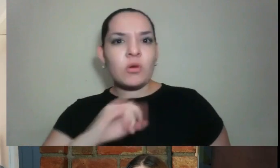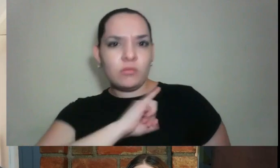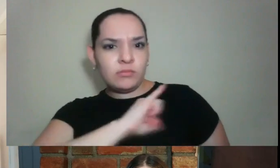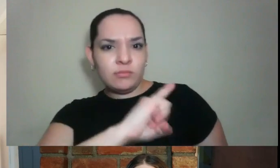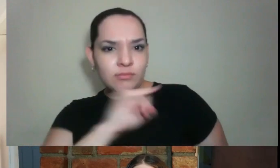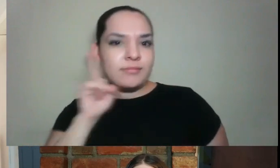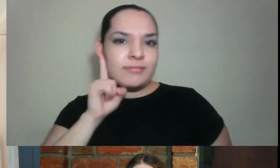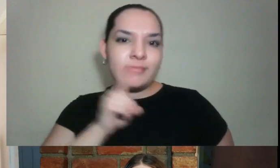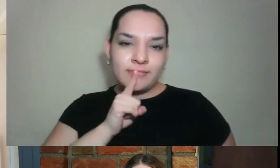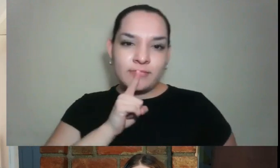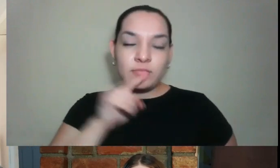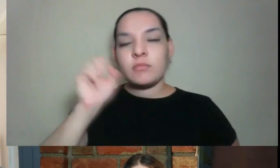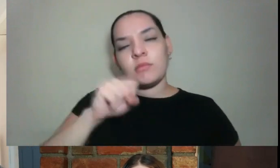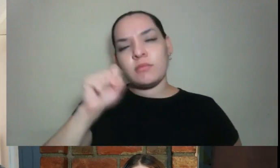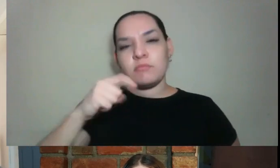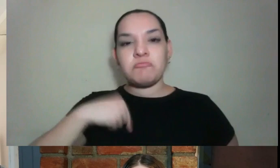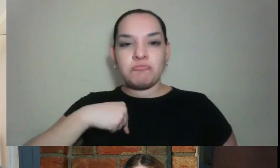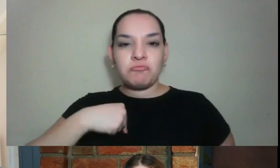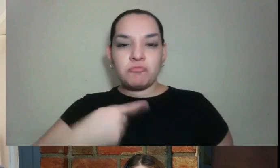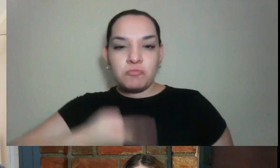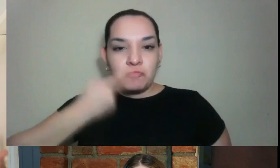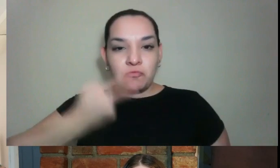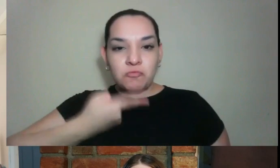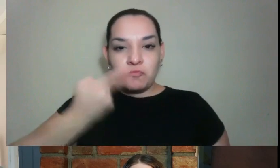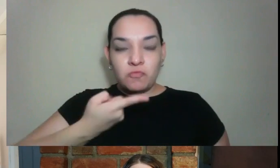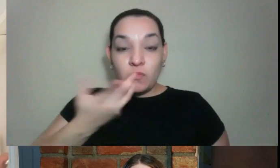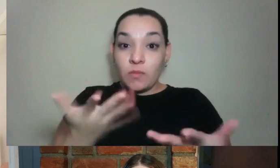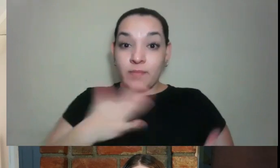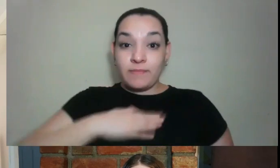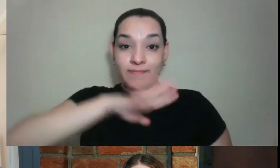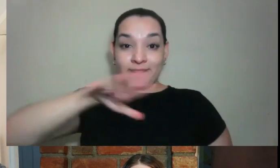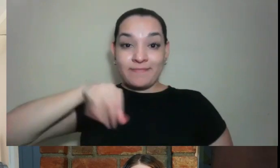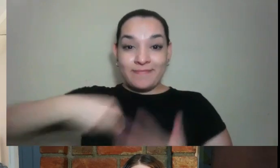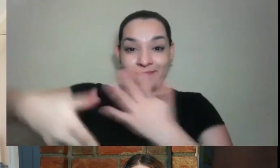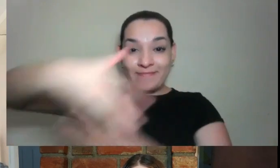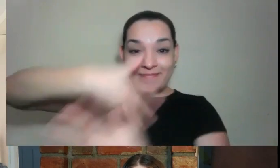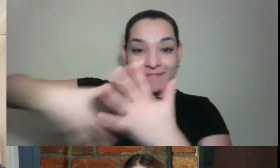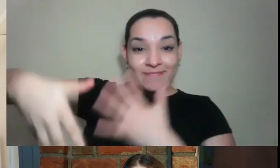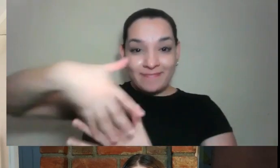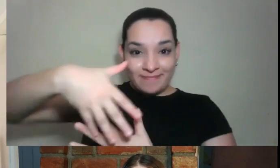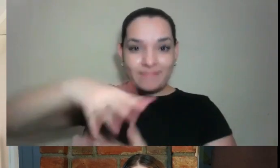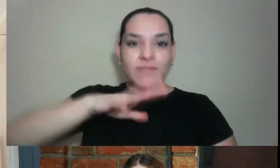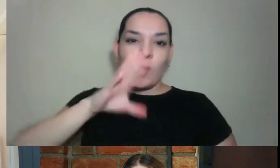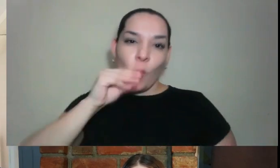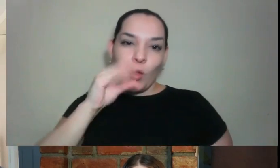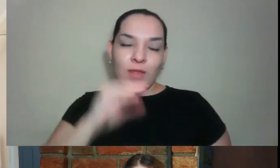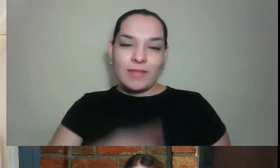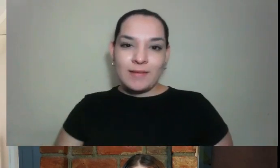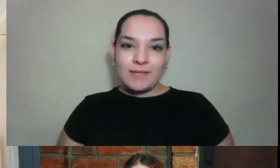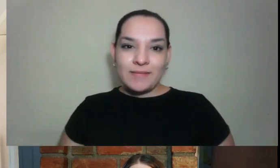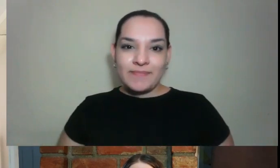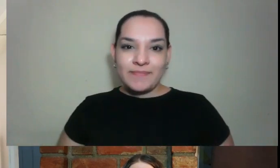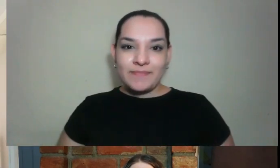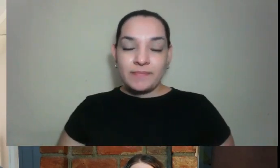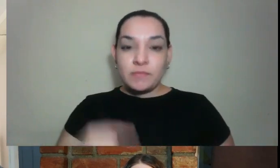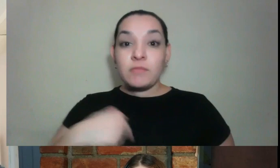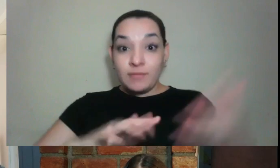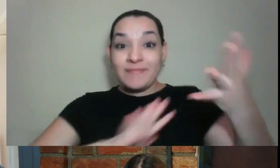como persona sorda. Claro, hablo oralmente porque nací en una familia de personas